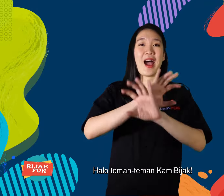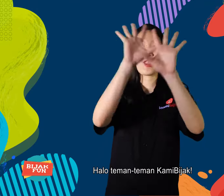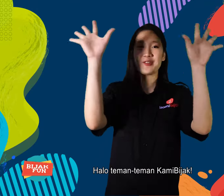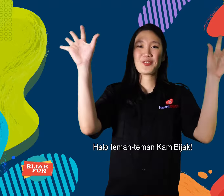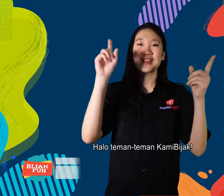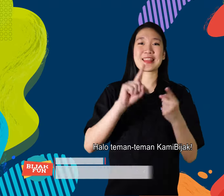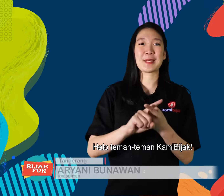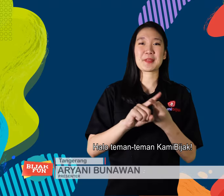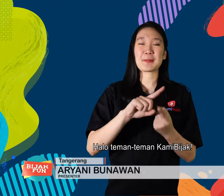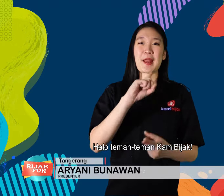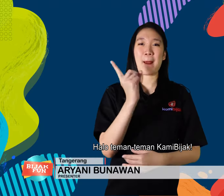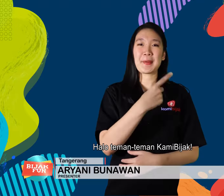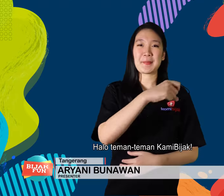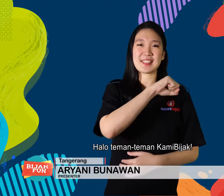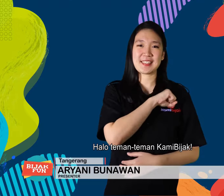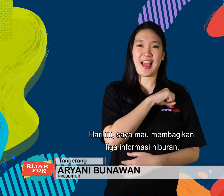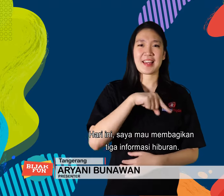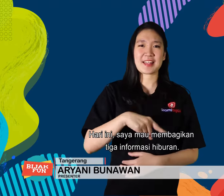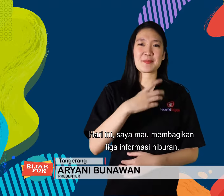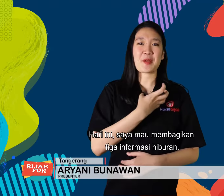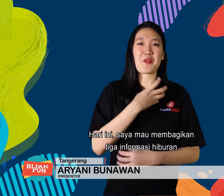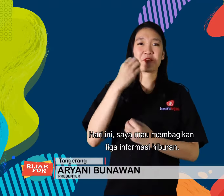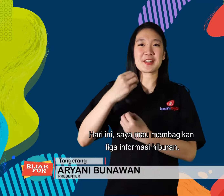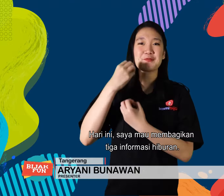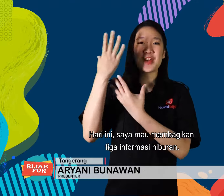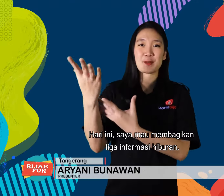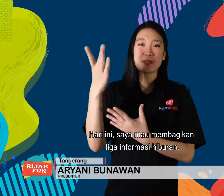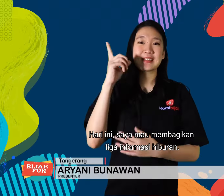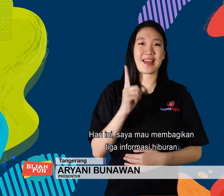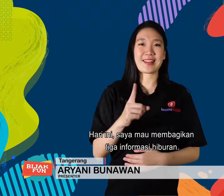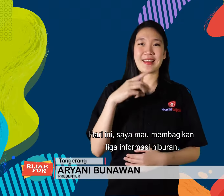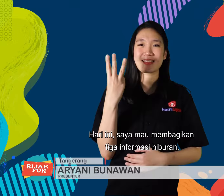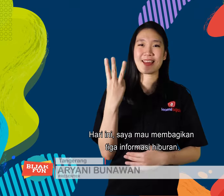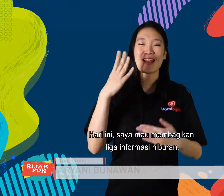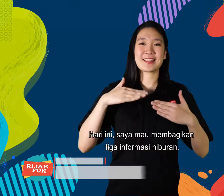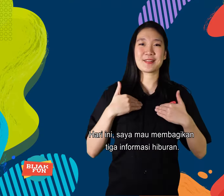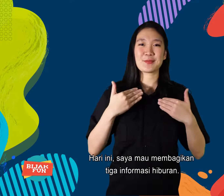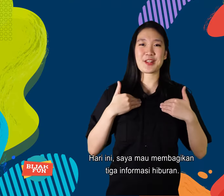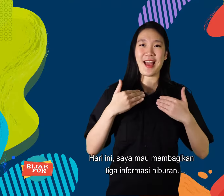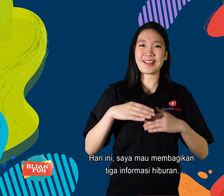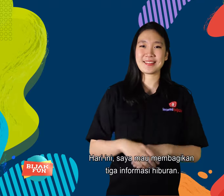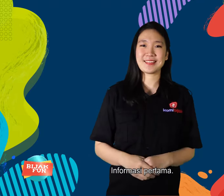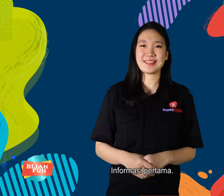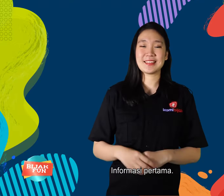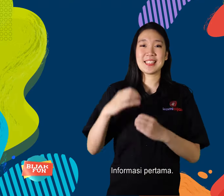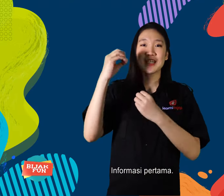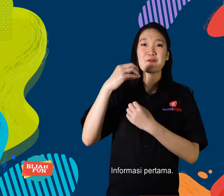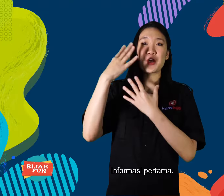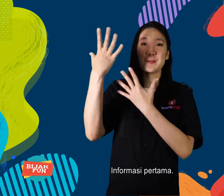Halo teman-teman kami bijak. Hari ini saya membagikan 3 informasi hiburan. Informasi